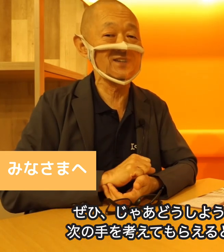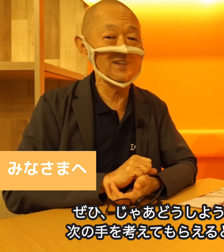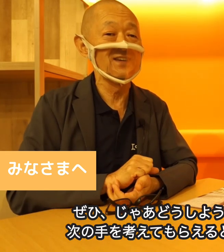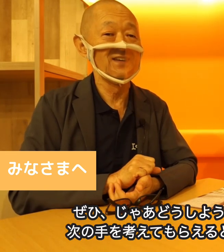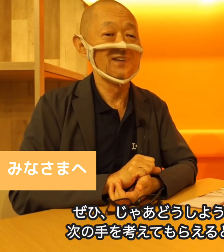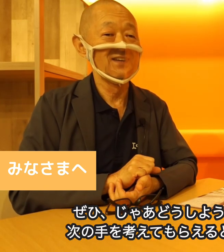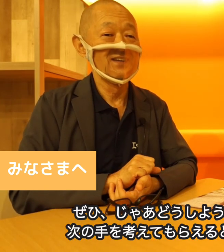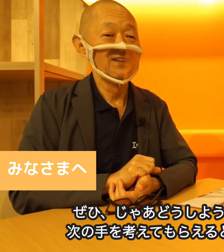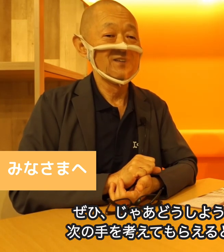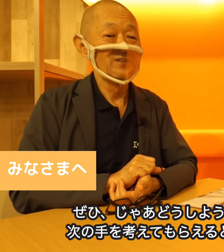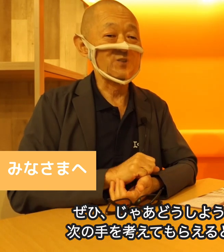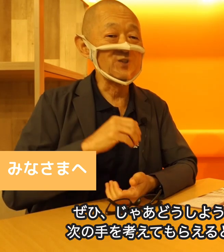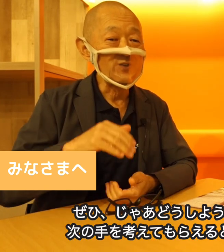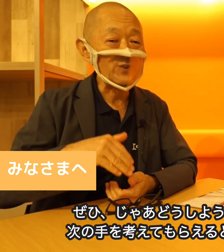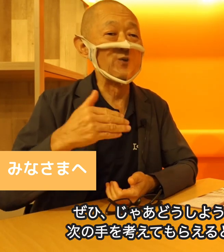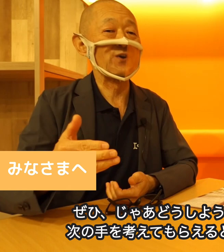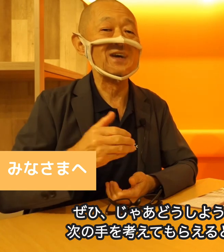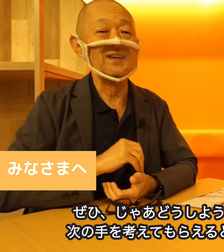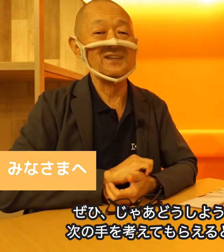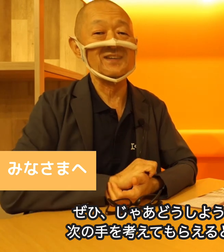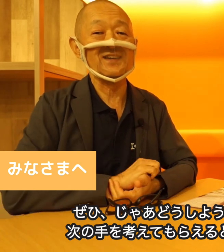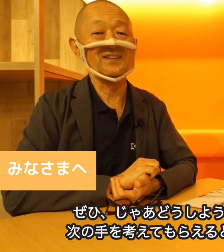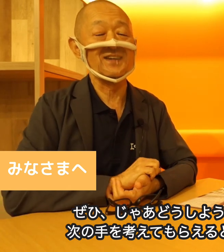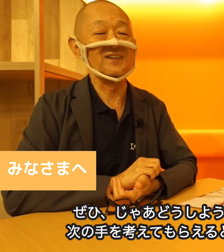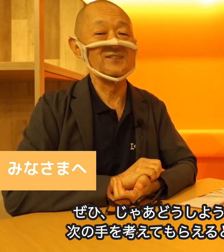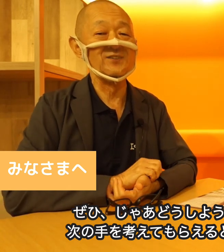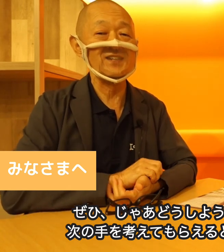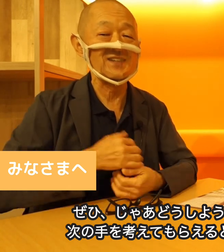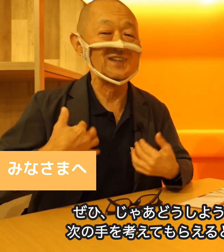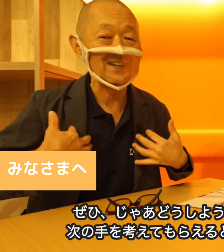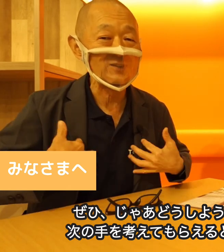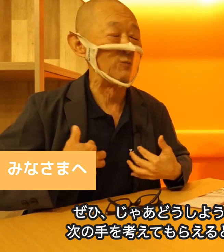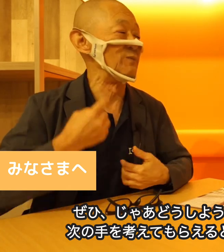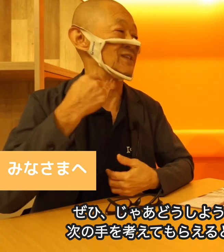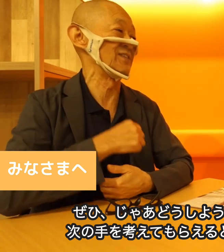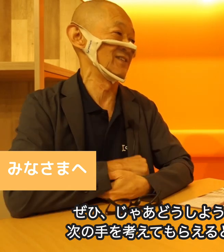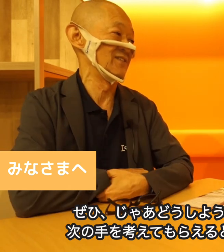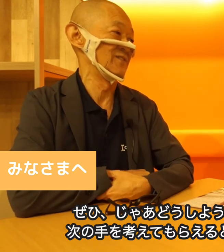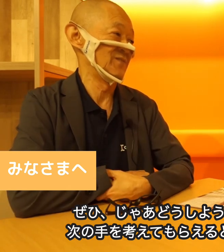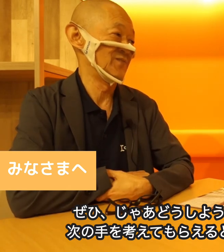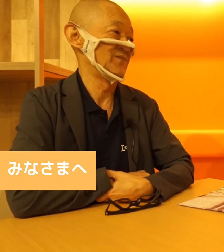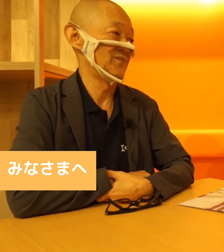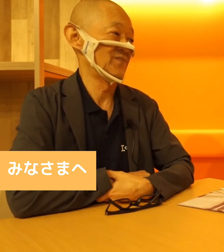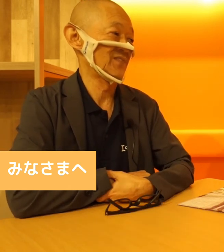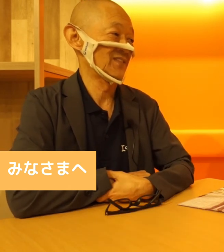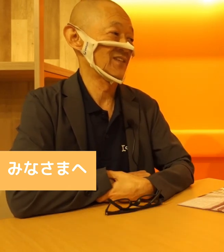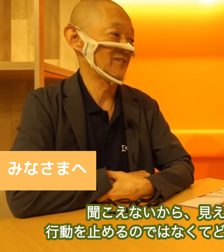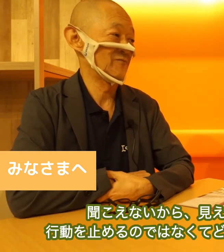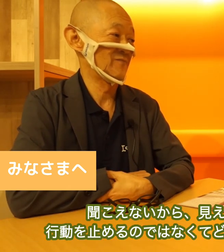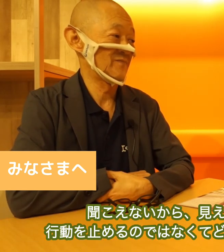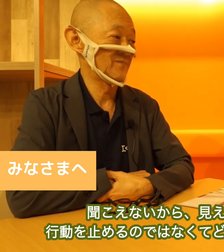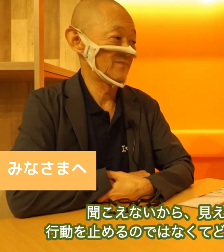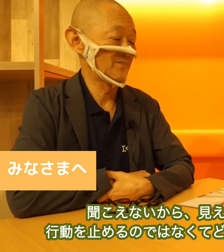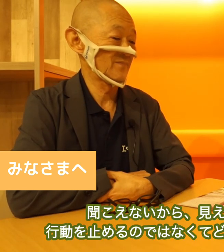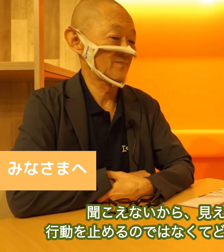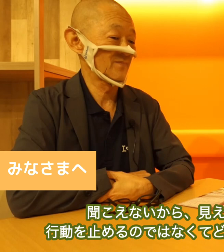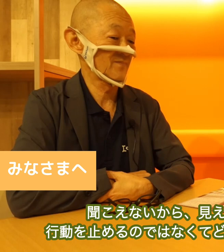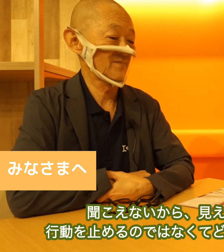て次の手を考えていただけたら嬉しいなと思います。 もう聞こえないから見えない